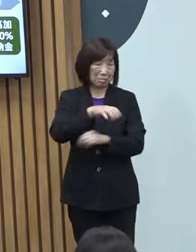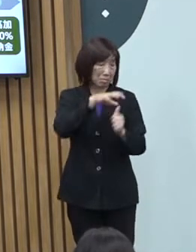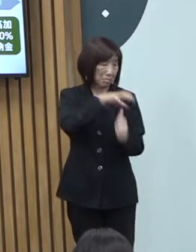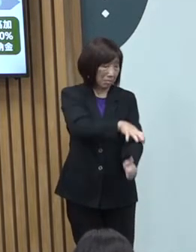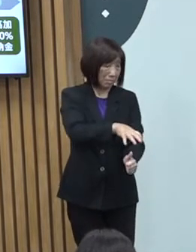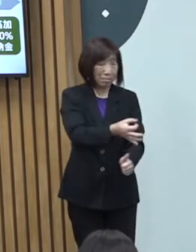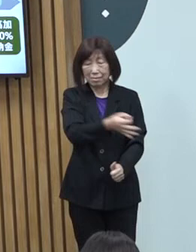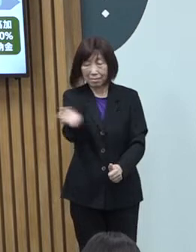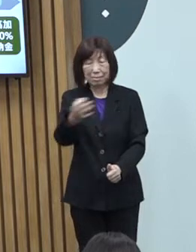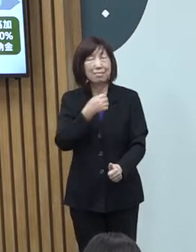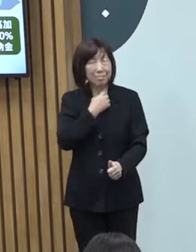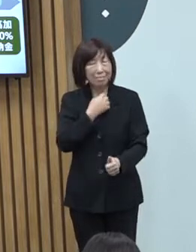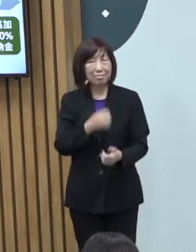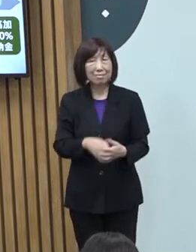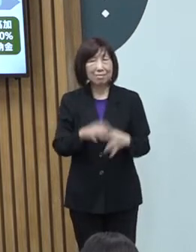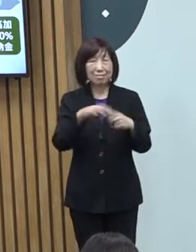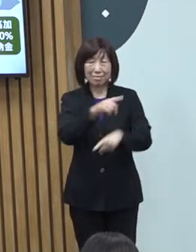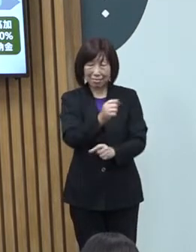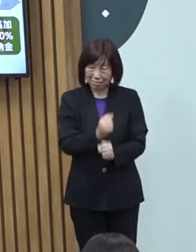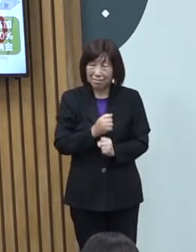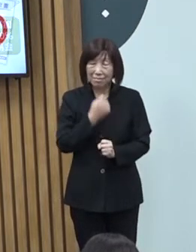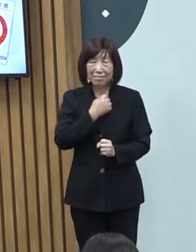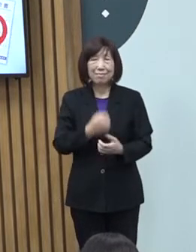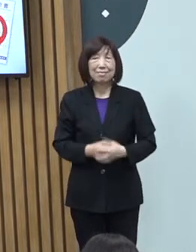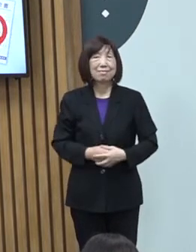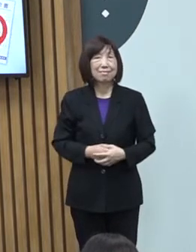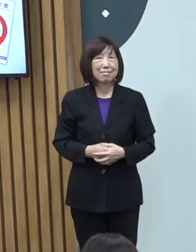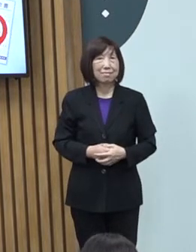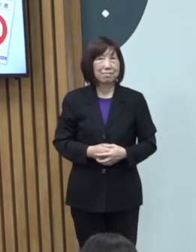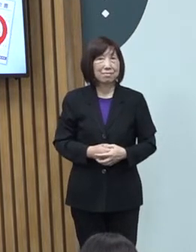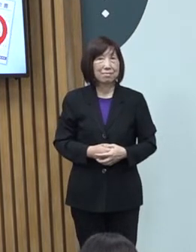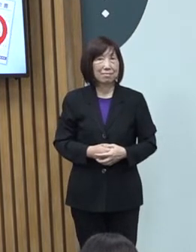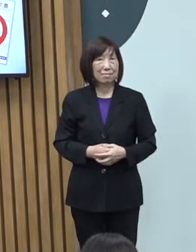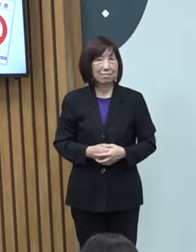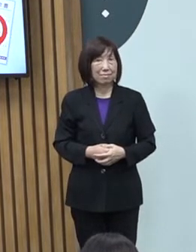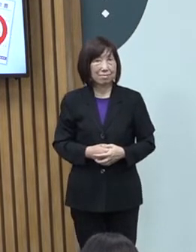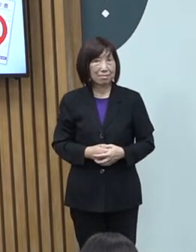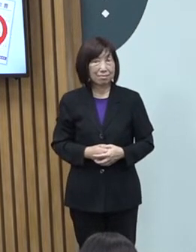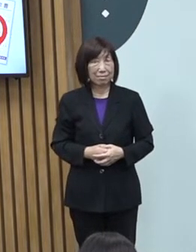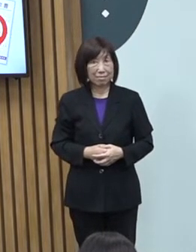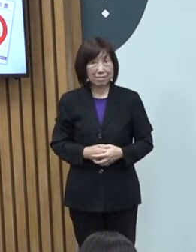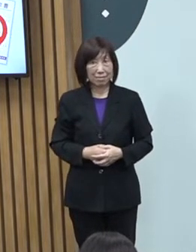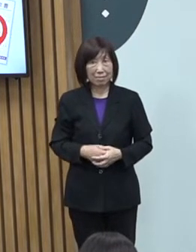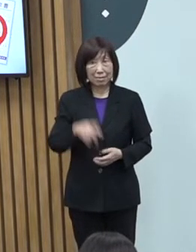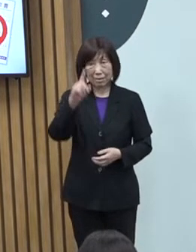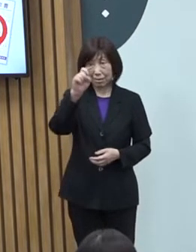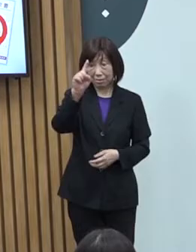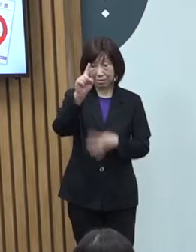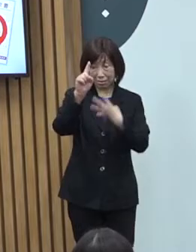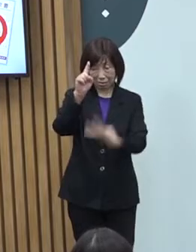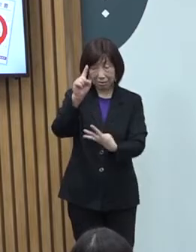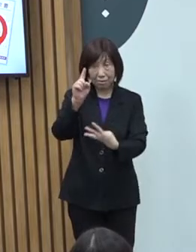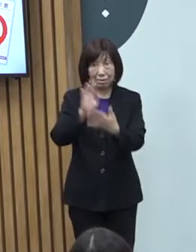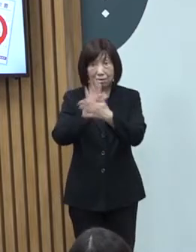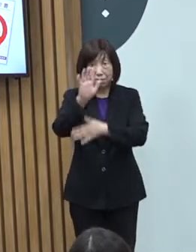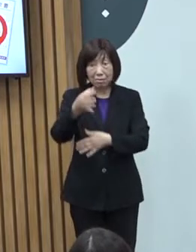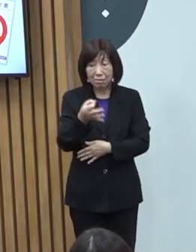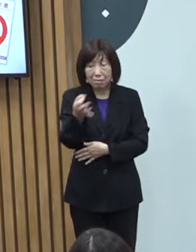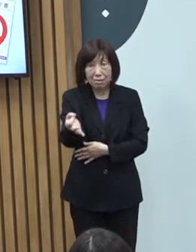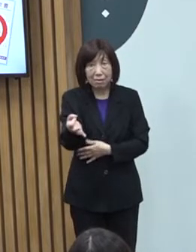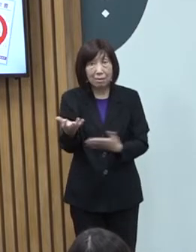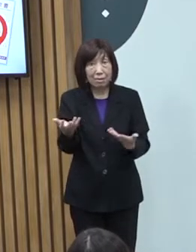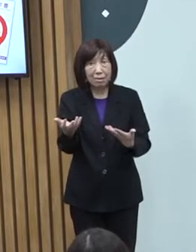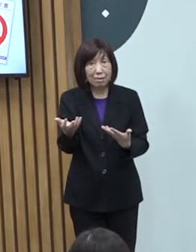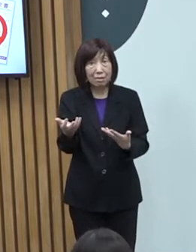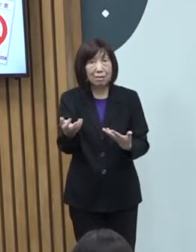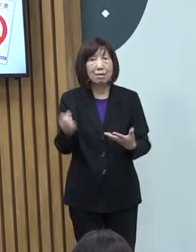个提醒车主一定要特别的注意。那如果是在11月4日以后才缴纳的，那除